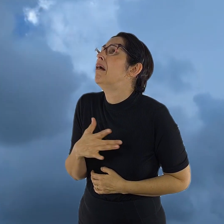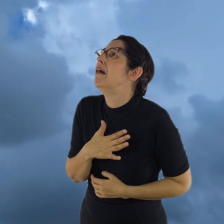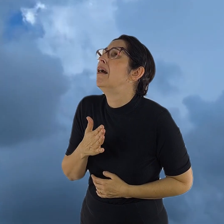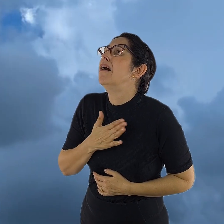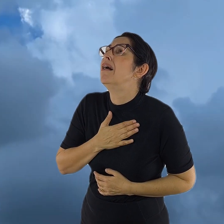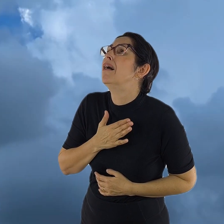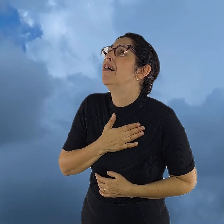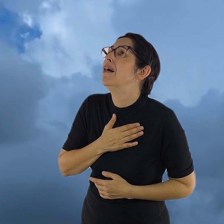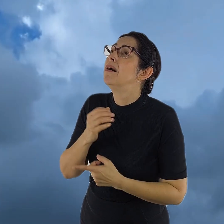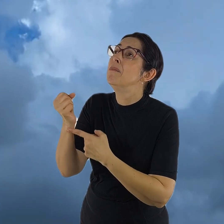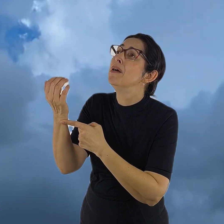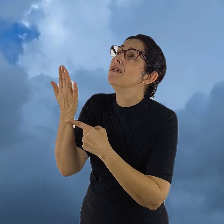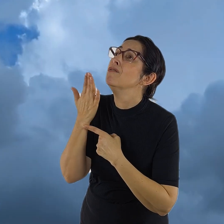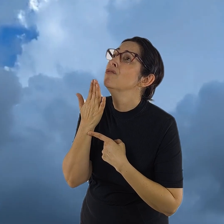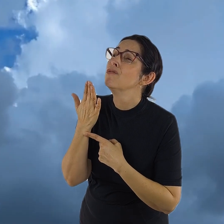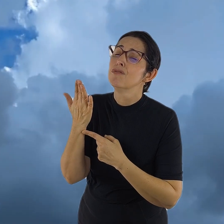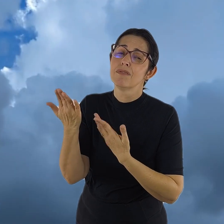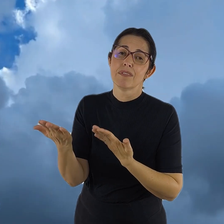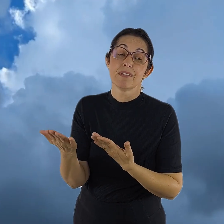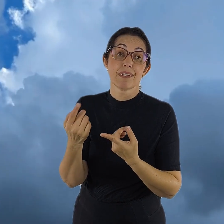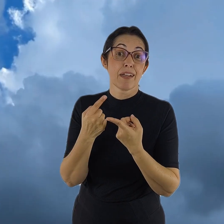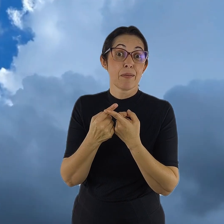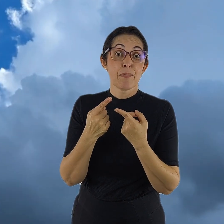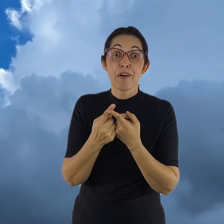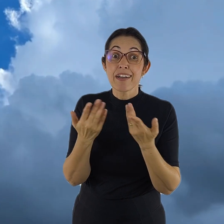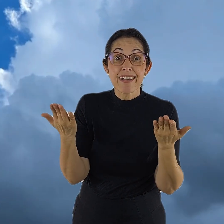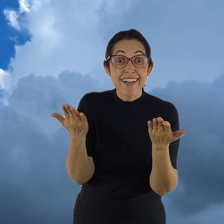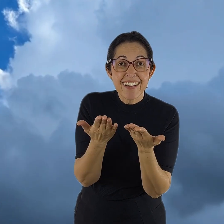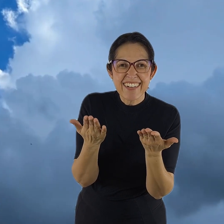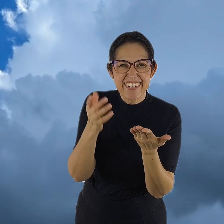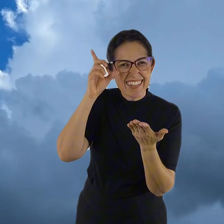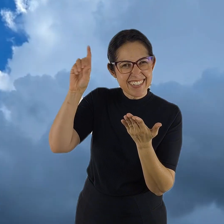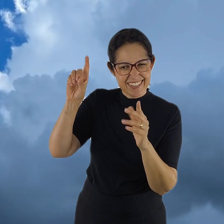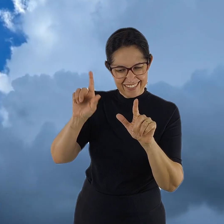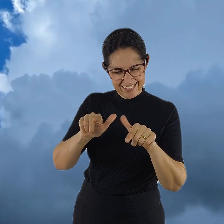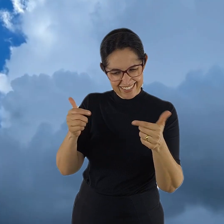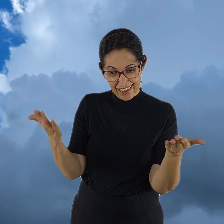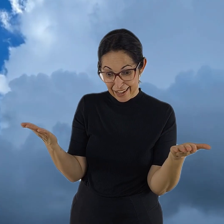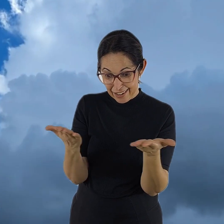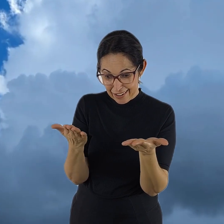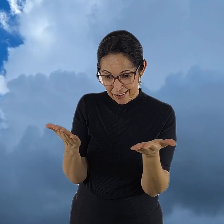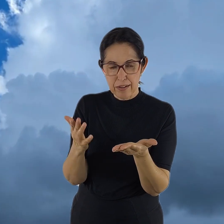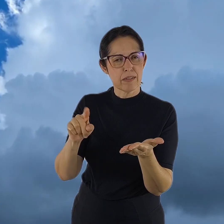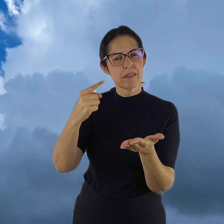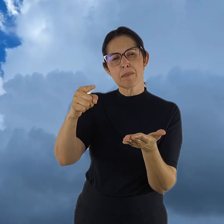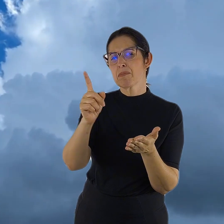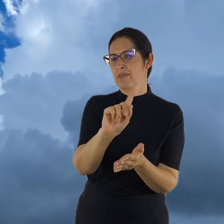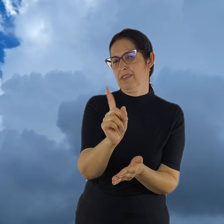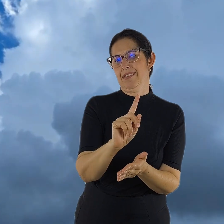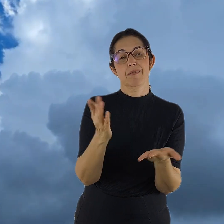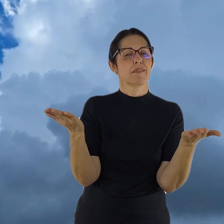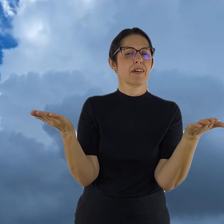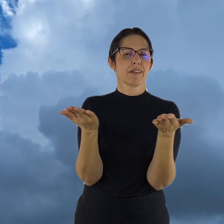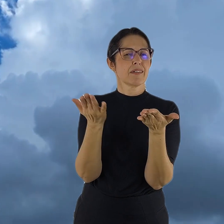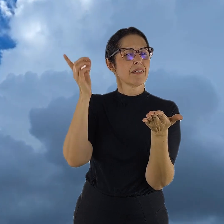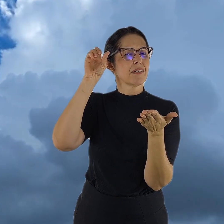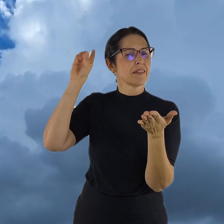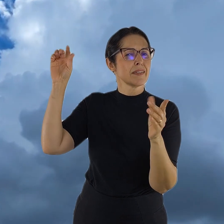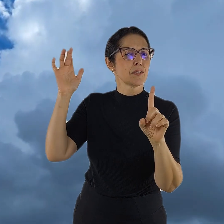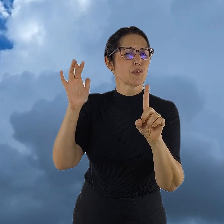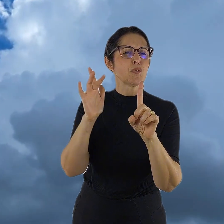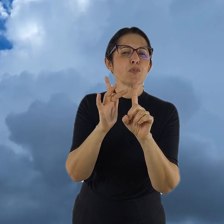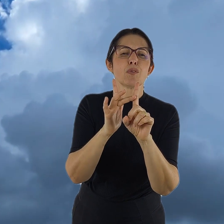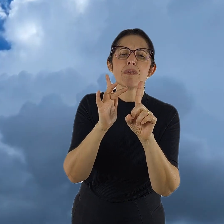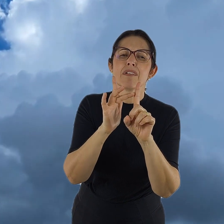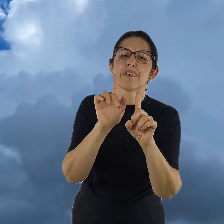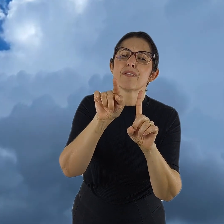te ajudando. A operação do Senhor não vai começar depois do culto, já começou. Deus já está agindo em você. O Senhor já